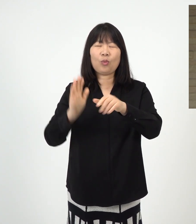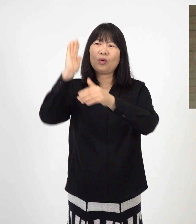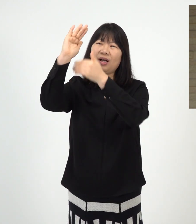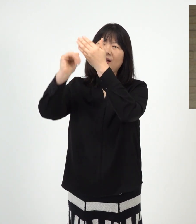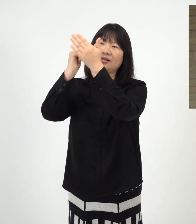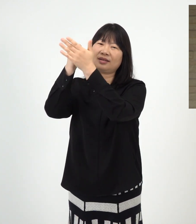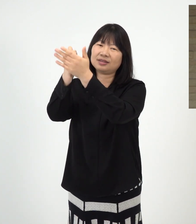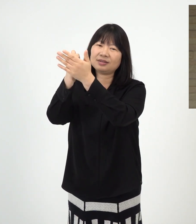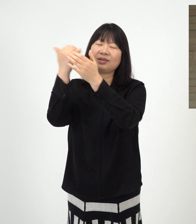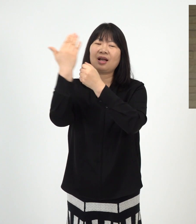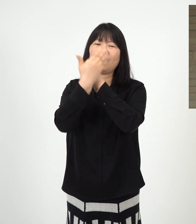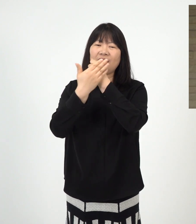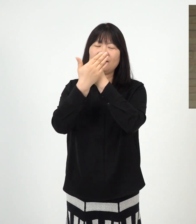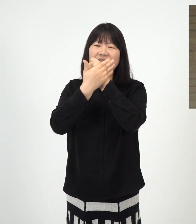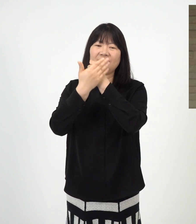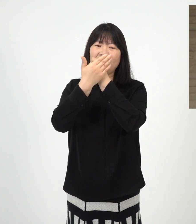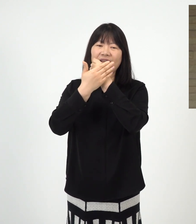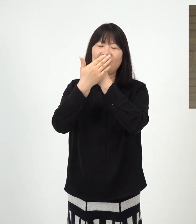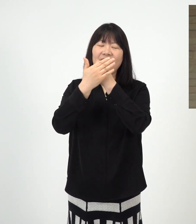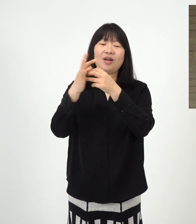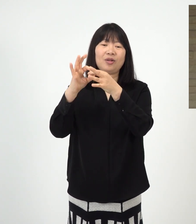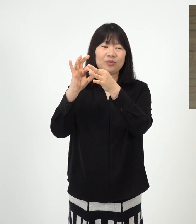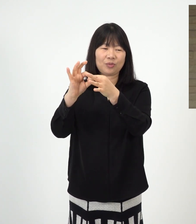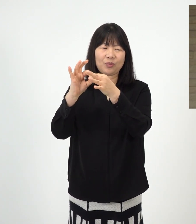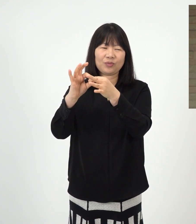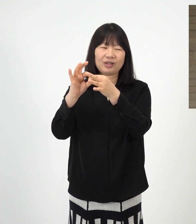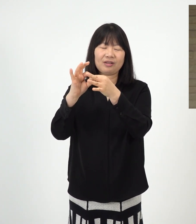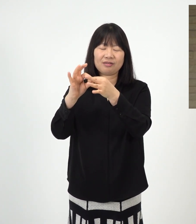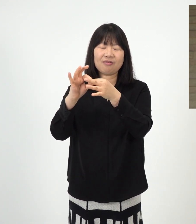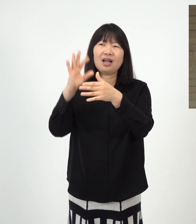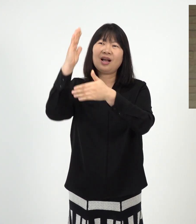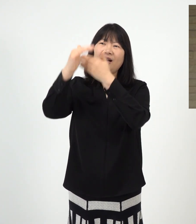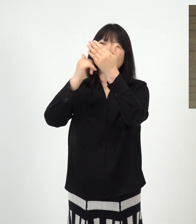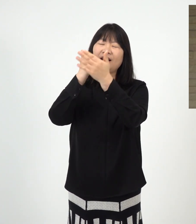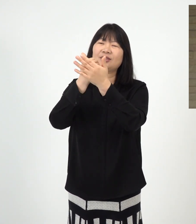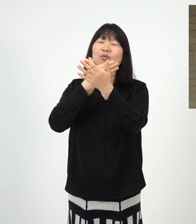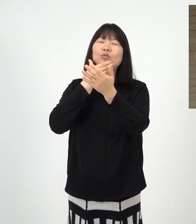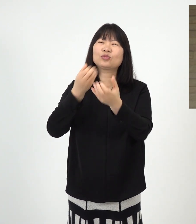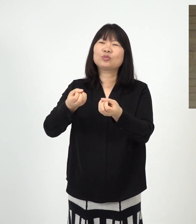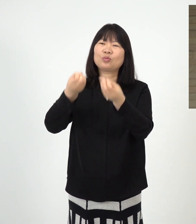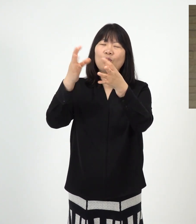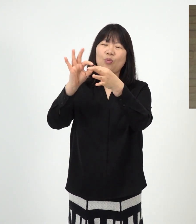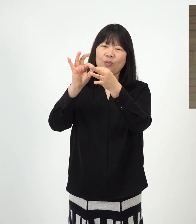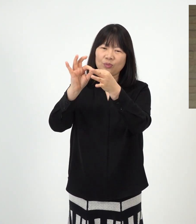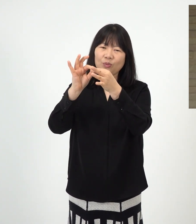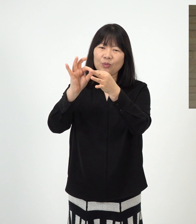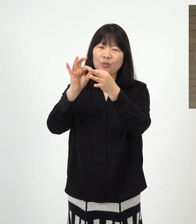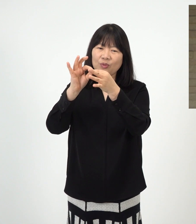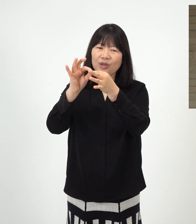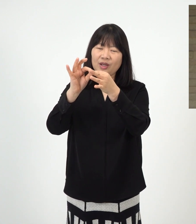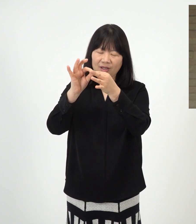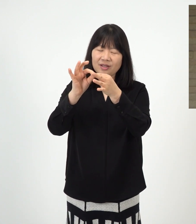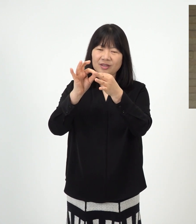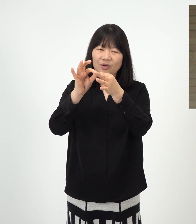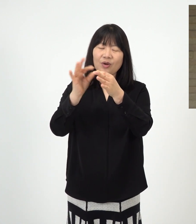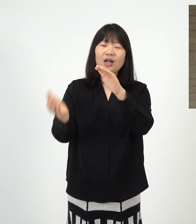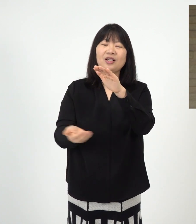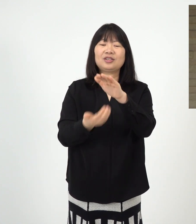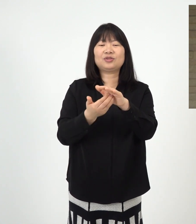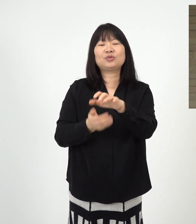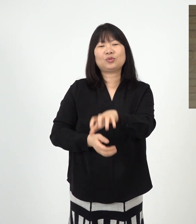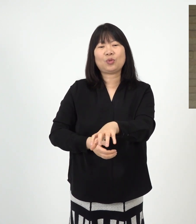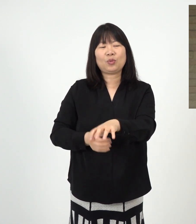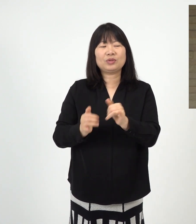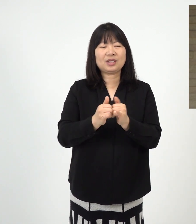하나님이 은혜로, 하나님의 축복으로 이루어지는 공간이지,